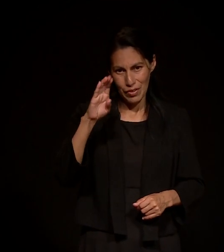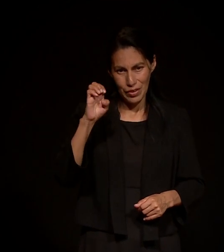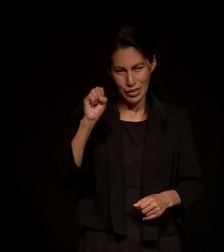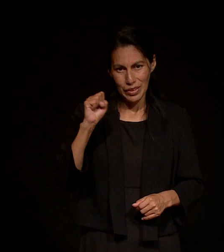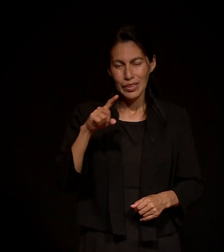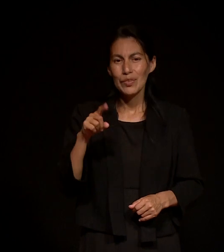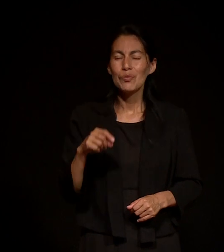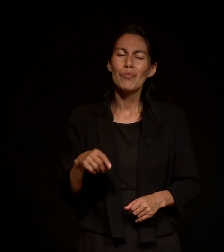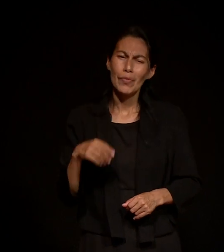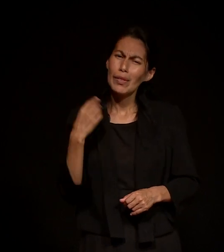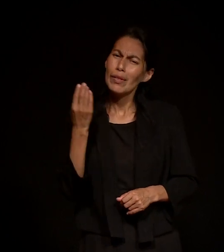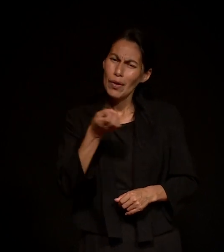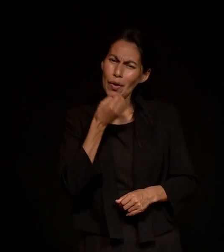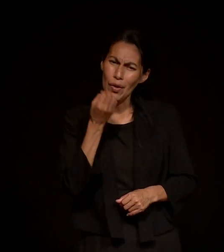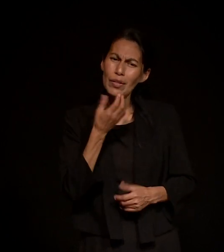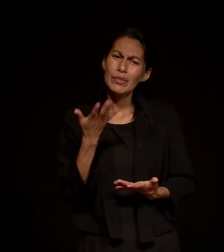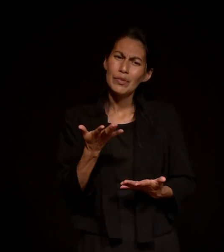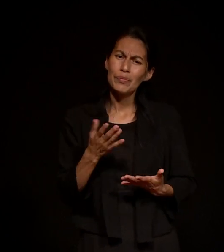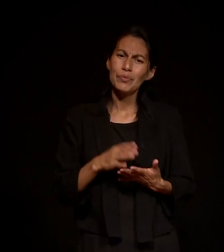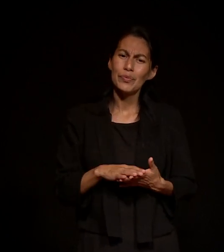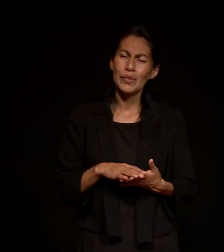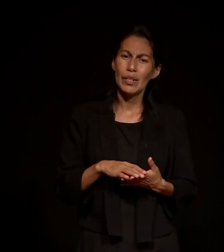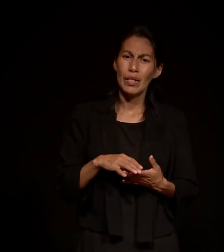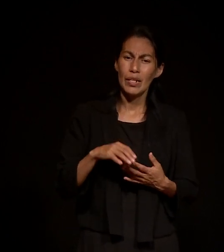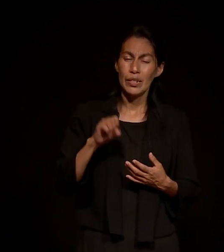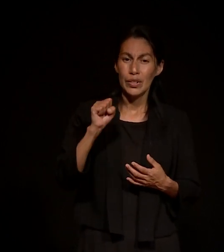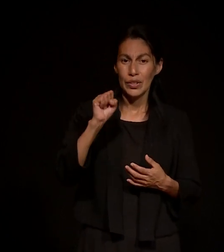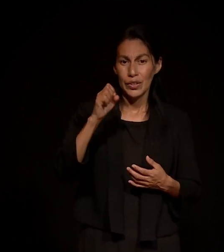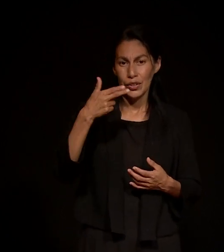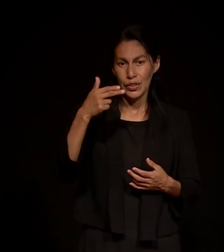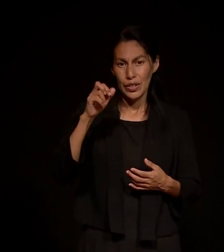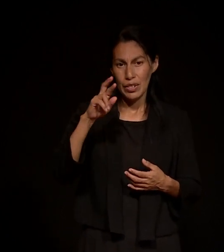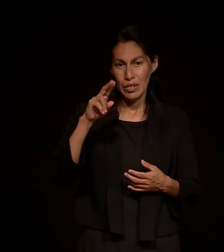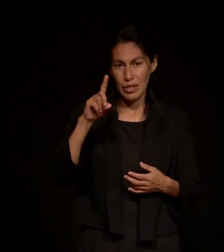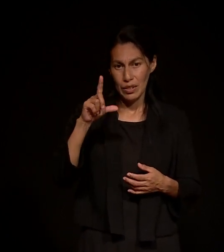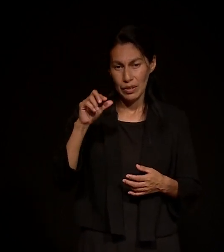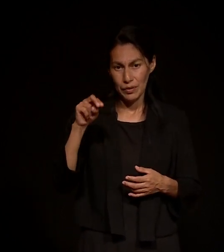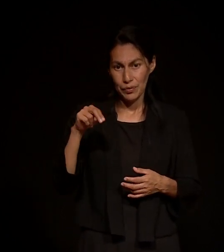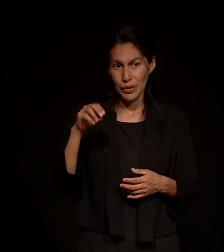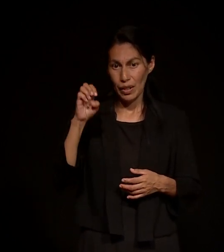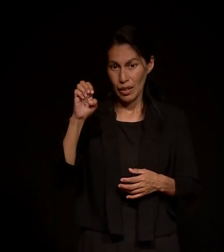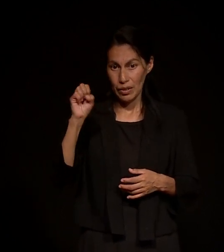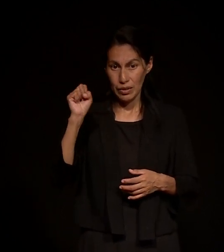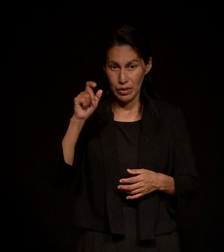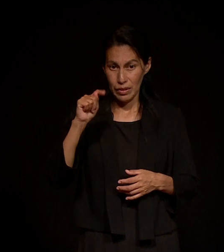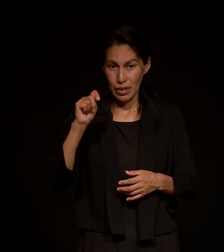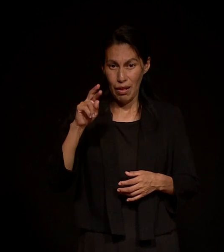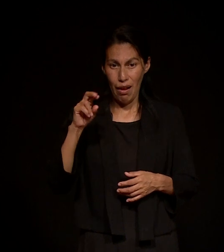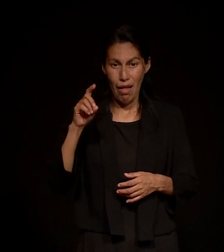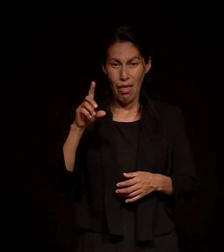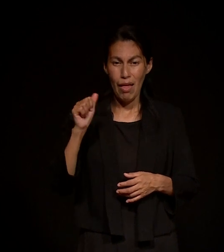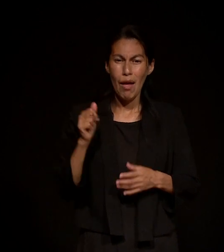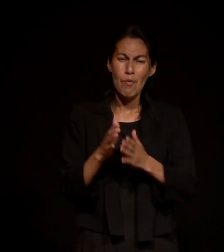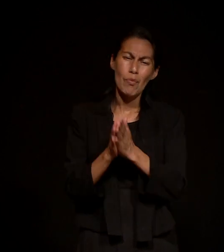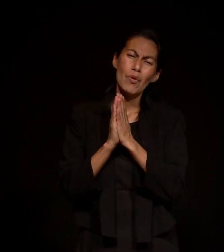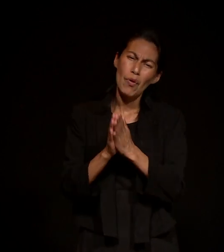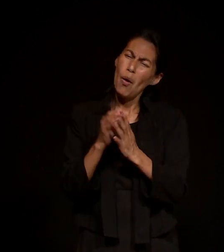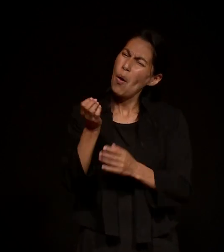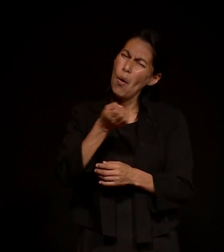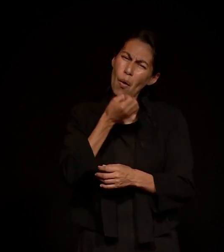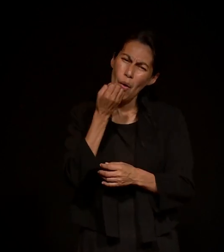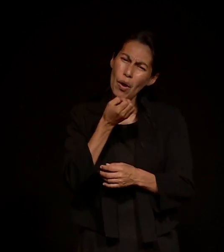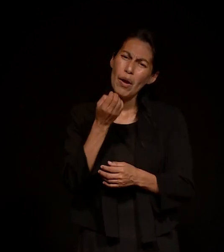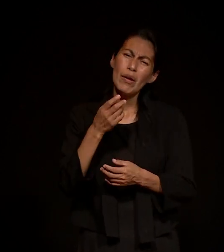bendiga. Muy bien, gracias. Sergi Estrada, quiero pedir que se me ayuden a orar porque estoy